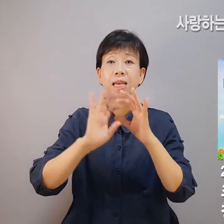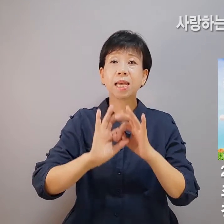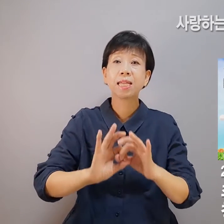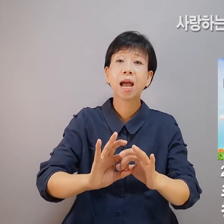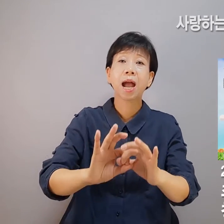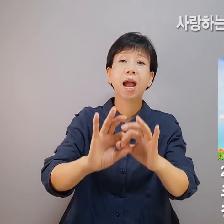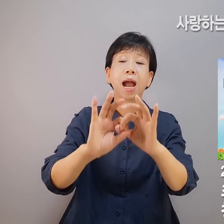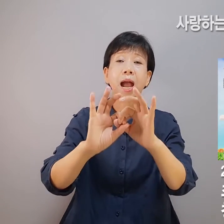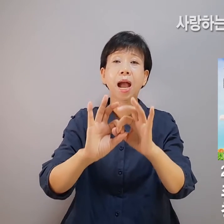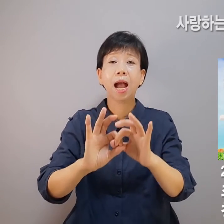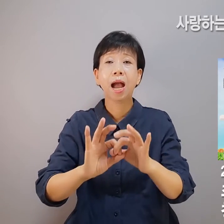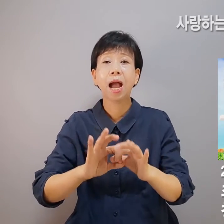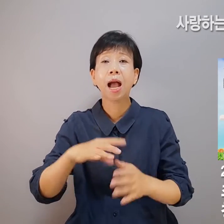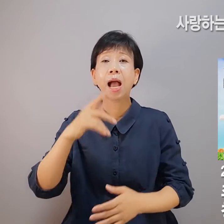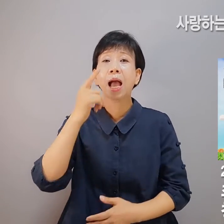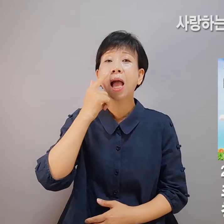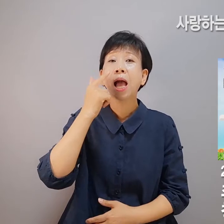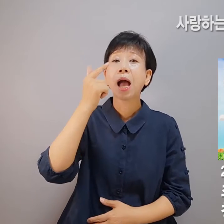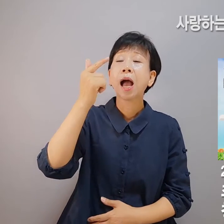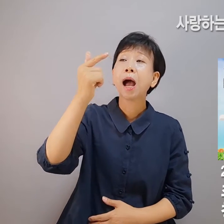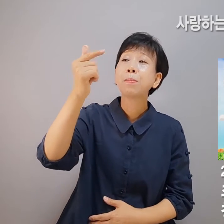고열을 지나